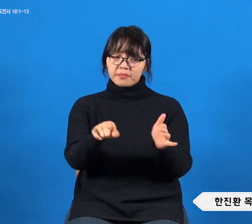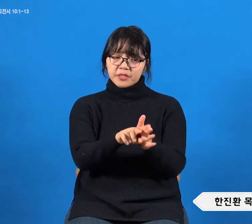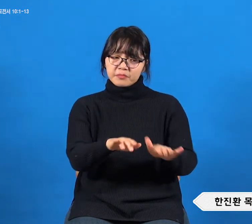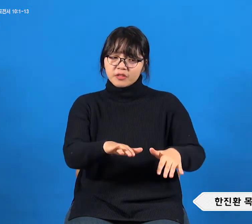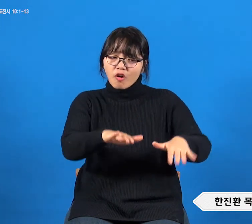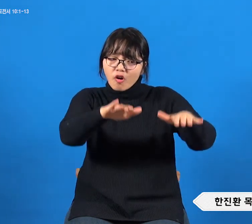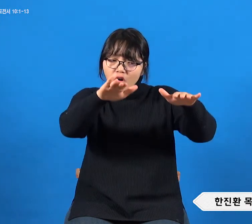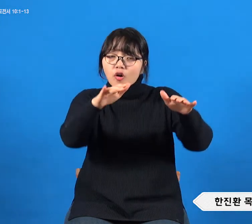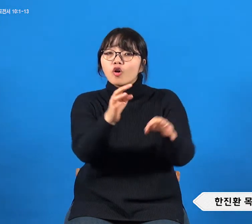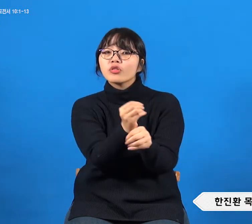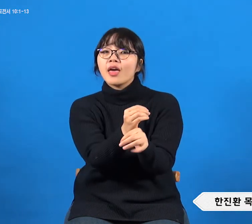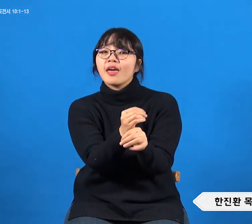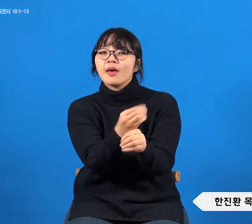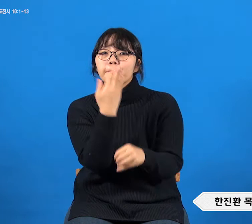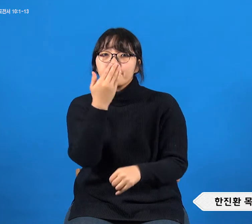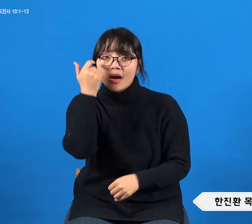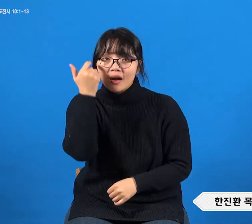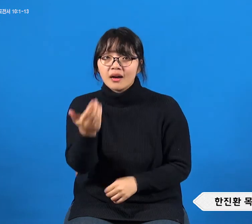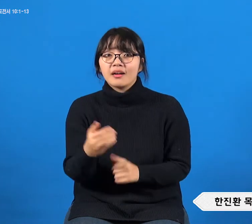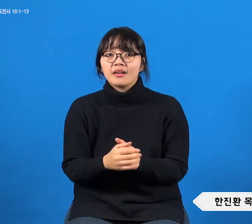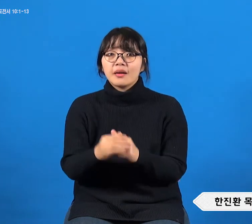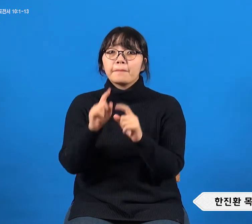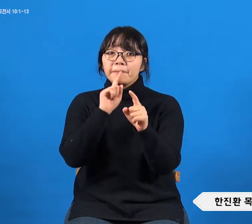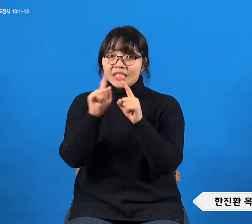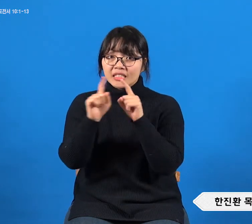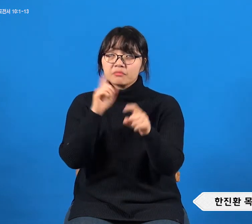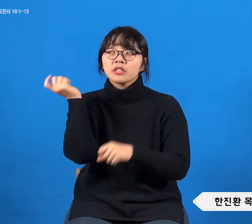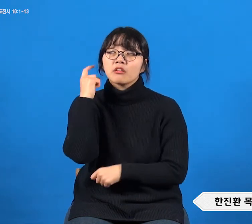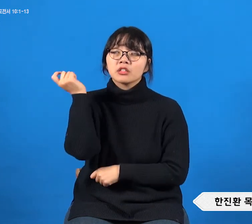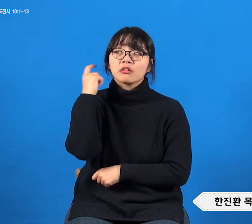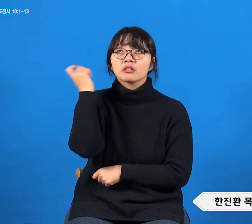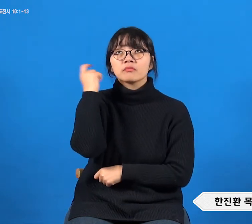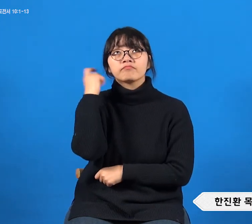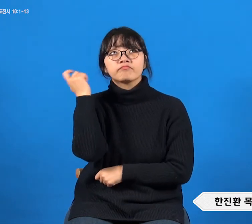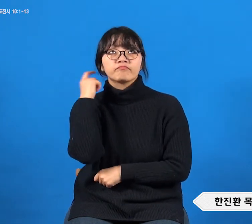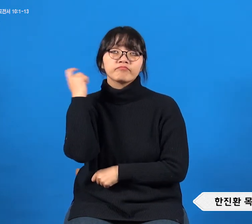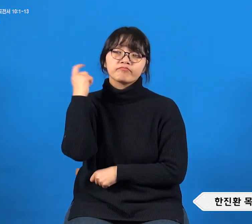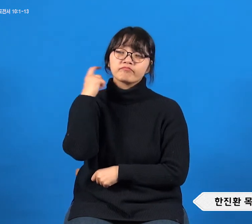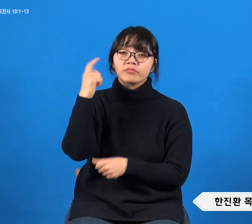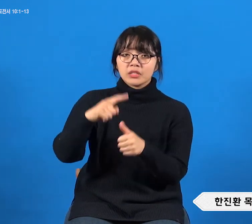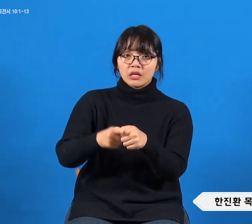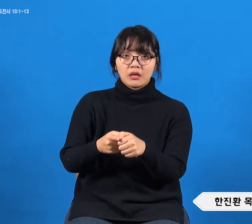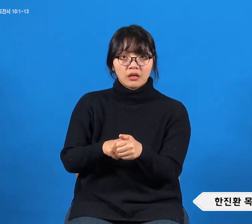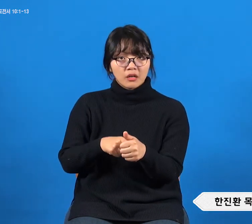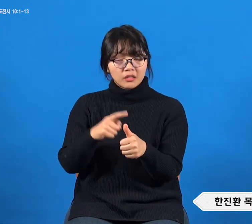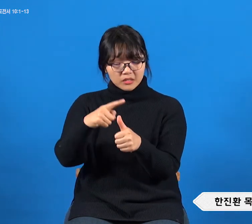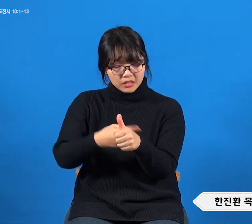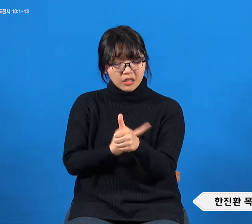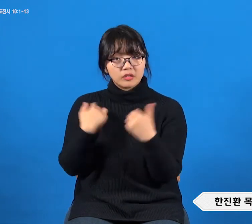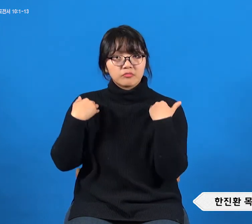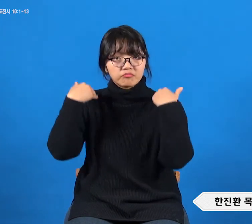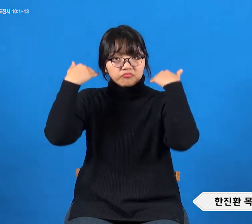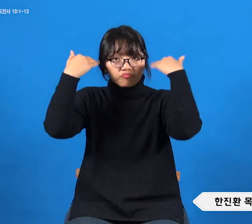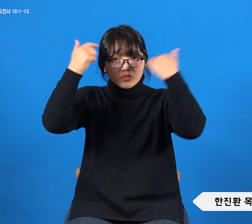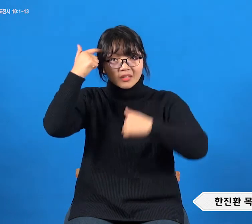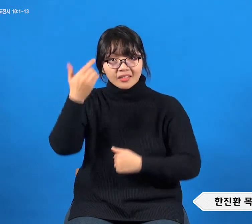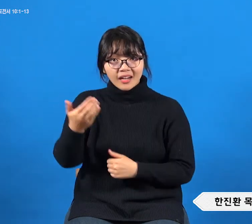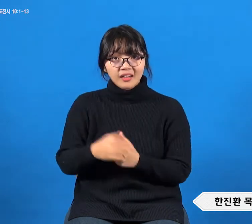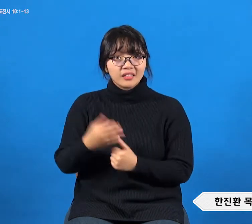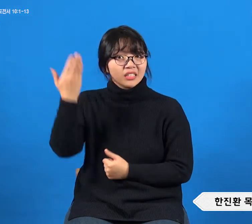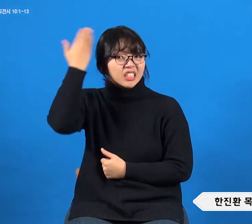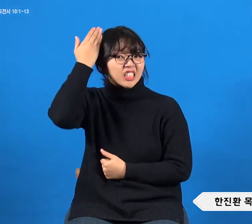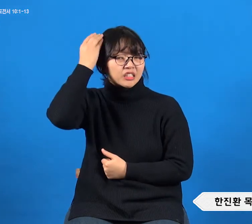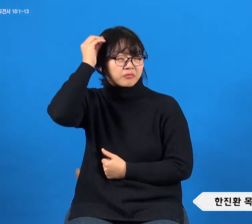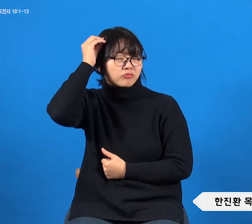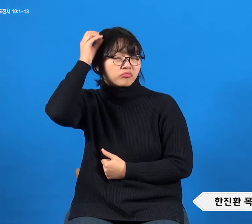있습니까? 영적으로 언제 성숙해질 수 있습니까? 말씀 자꾸 들으면 성숙해질까요? 성경 지식이